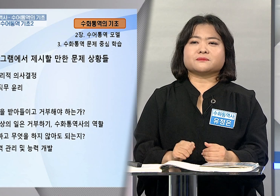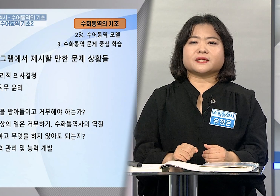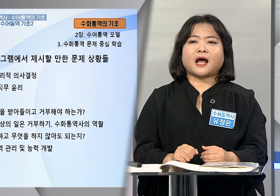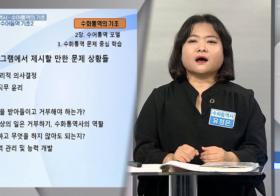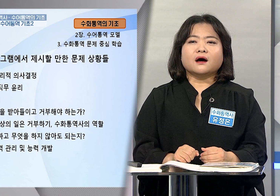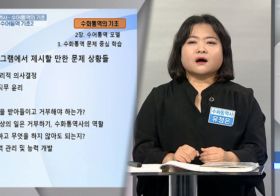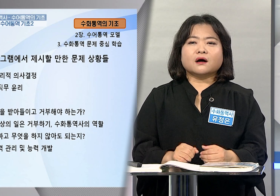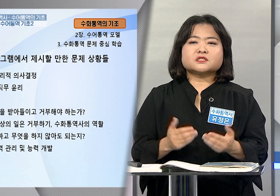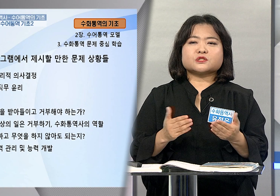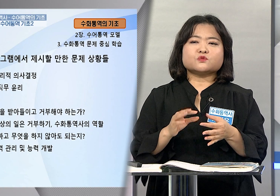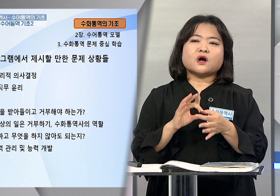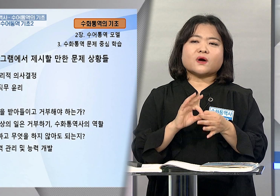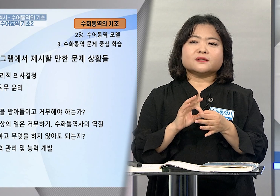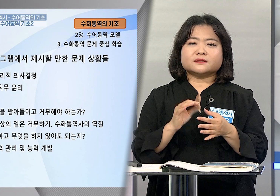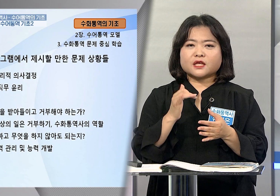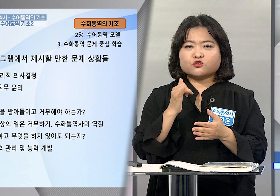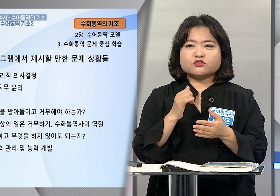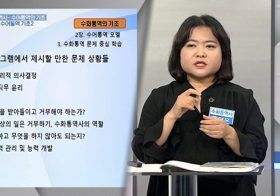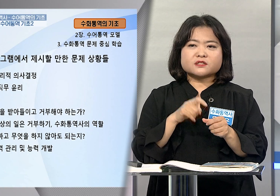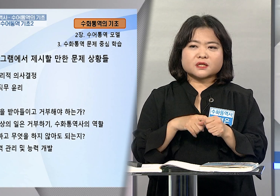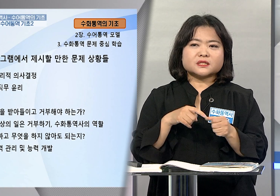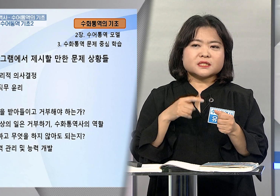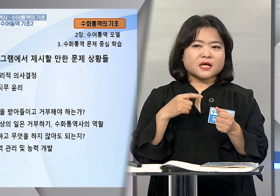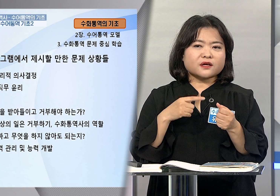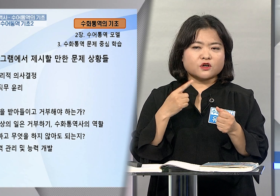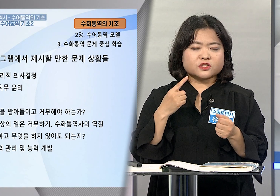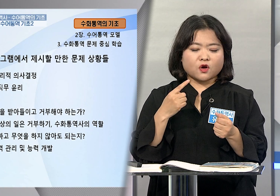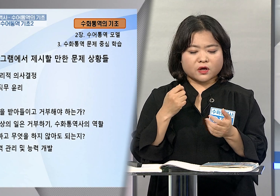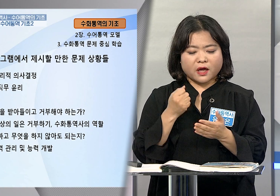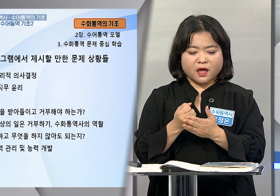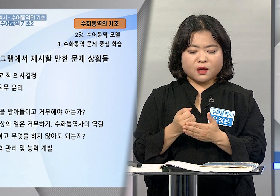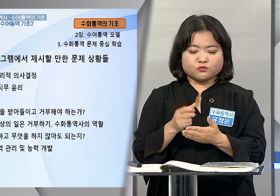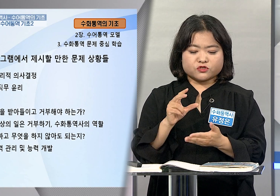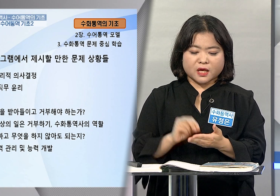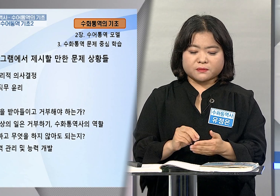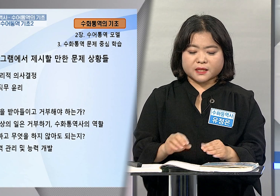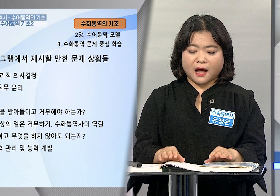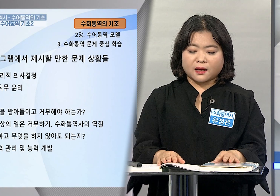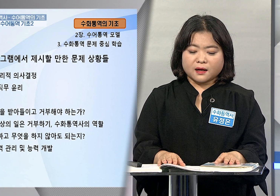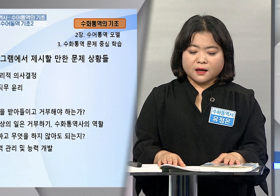봤습니다. 직무와 관련된 윤리적인 의사결정의 문제입니다.